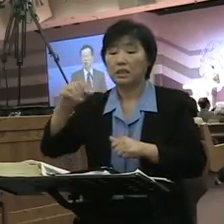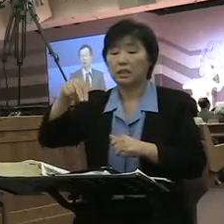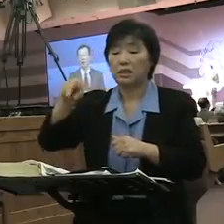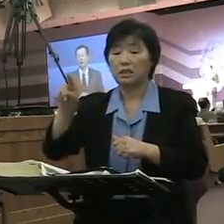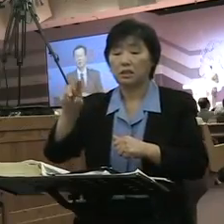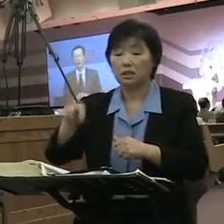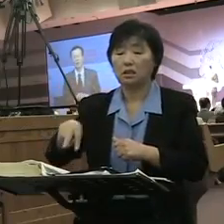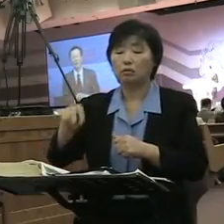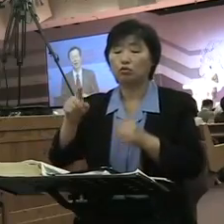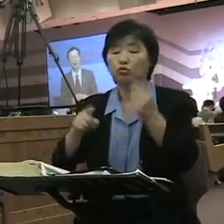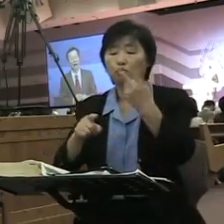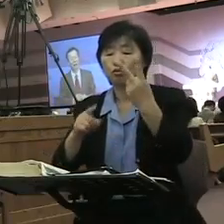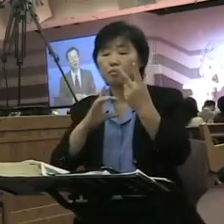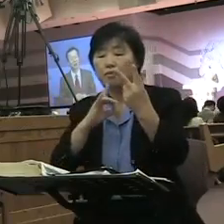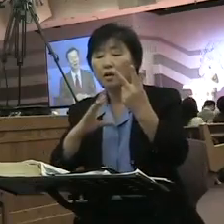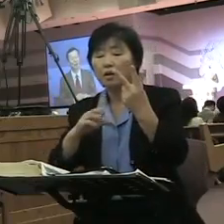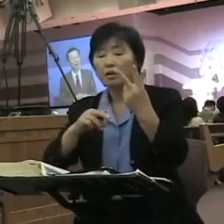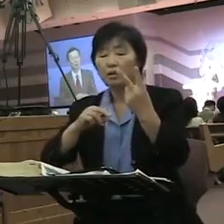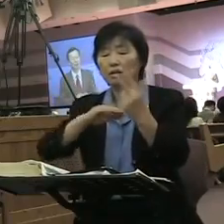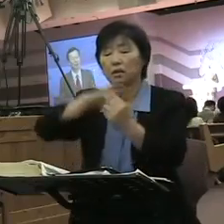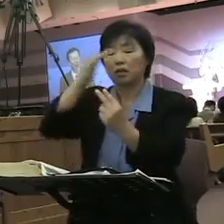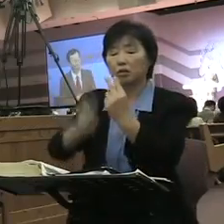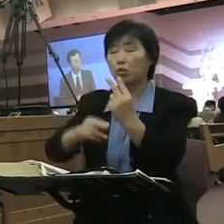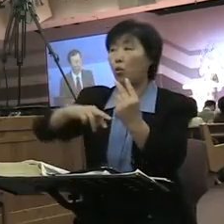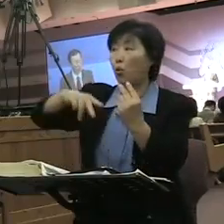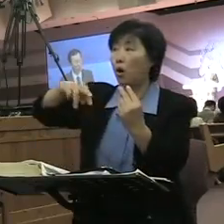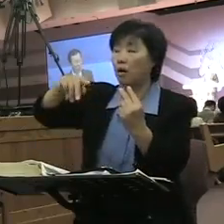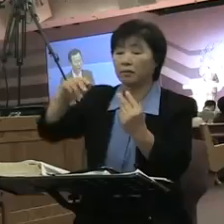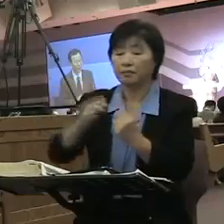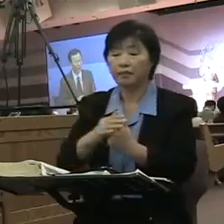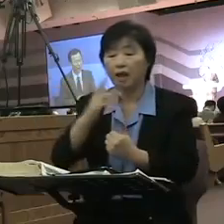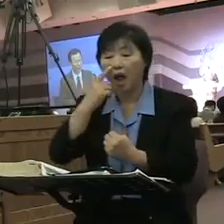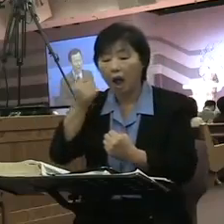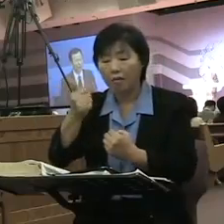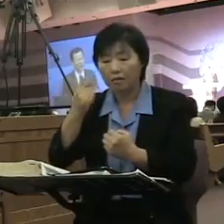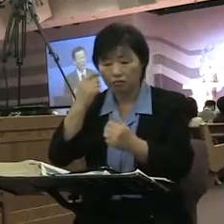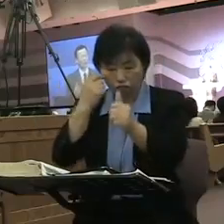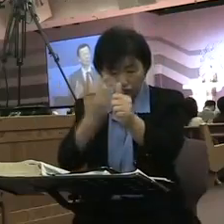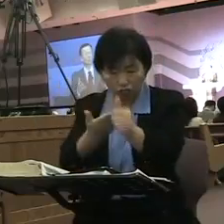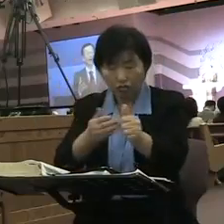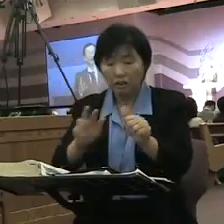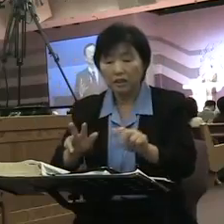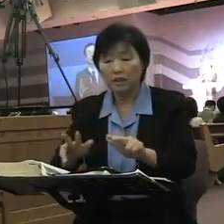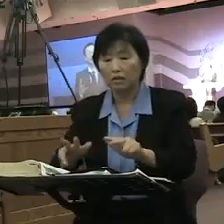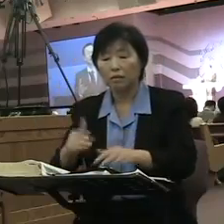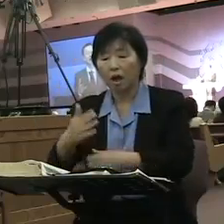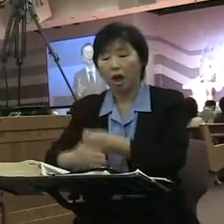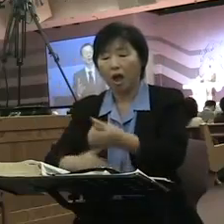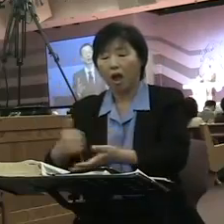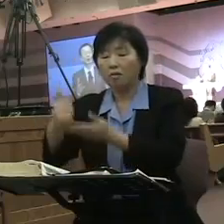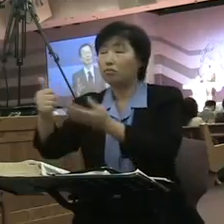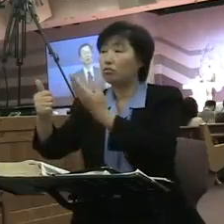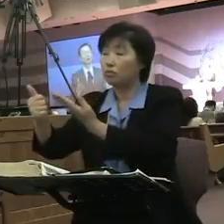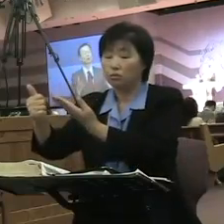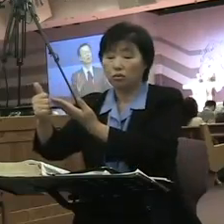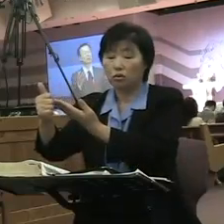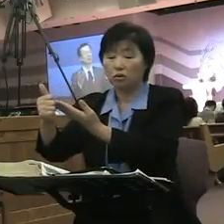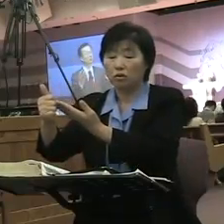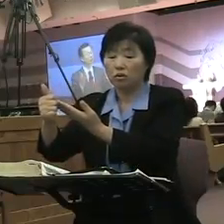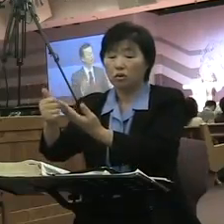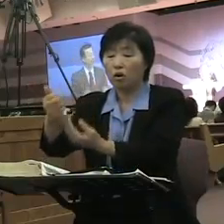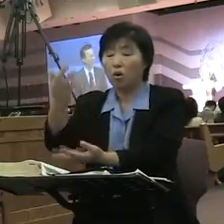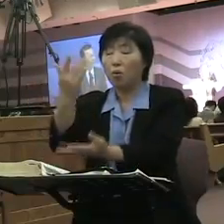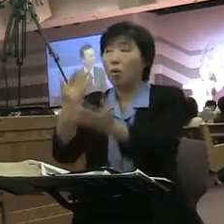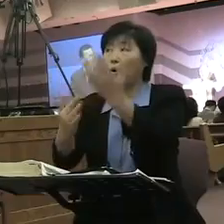그때 7절 말씀에 이삭이 아버지에게 묻습니다. 아버지, 지금 하나님께